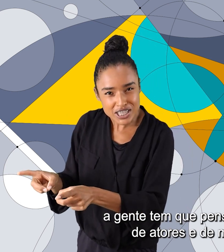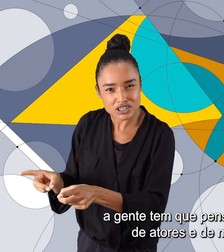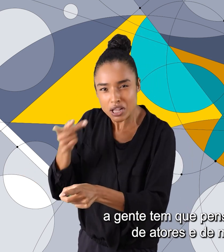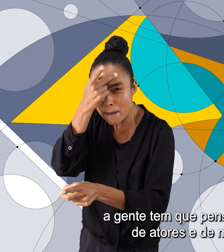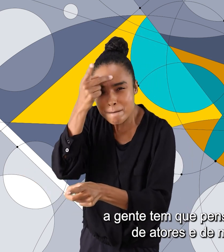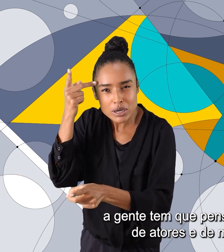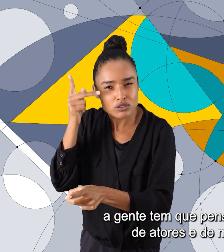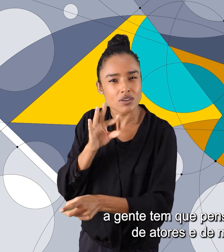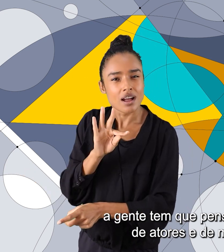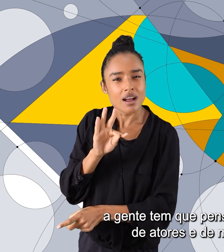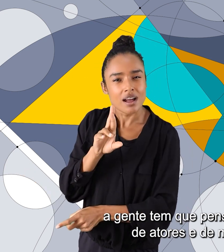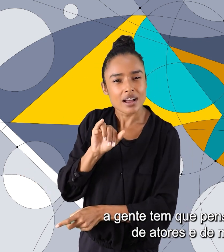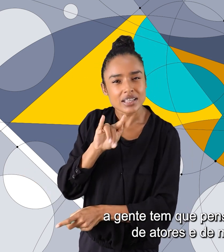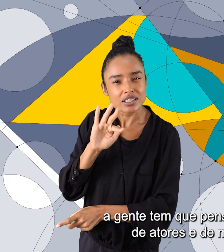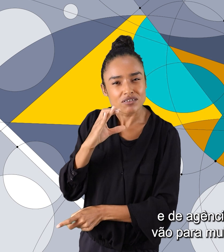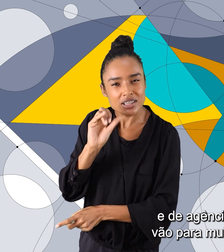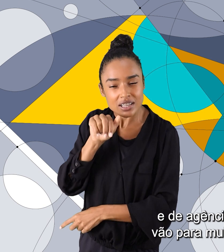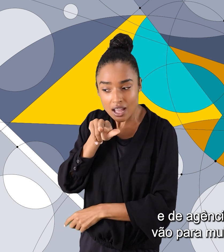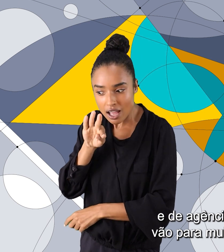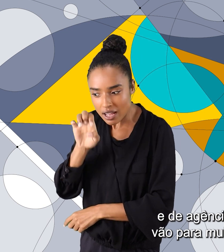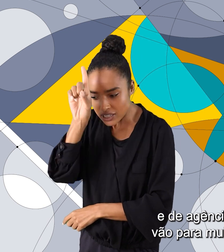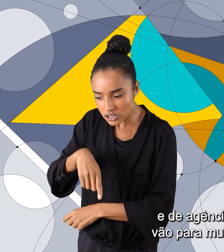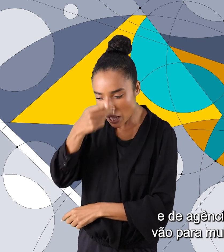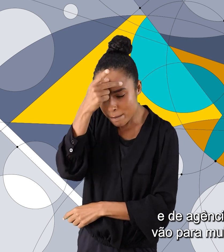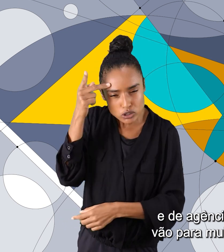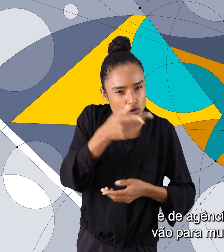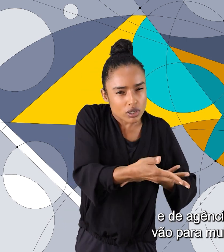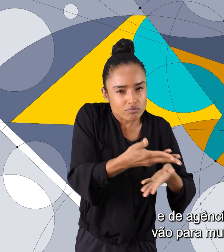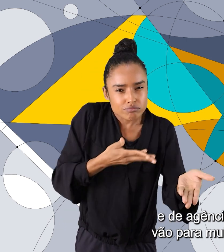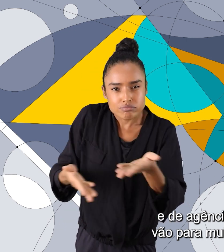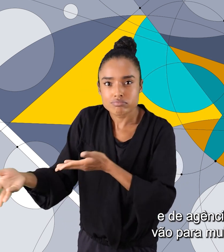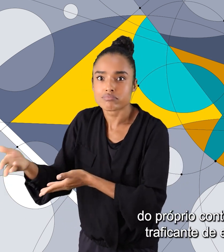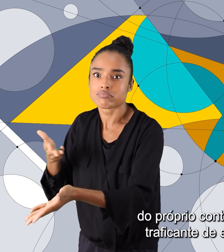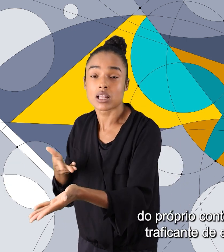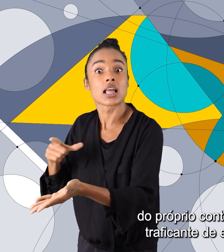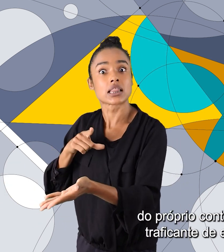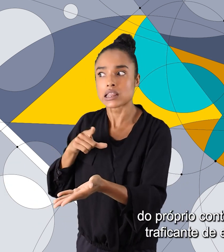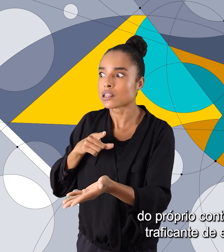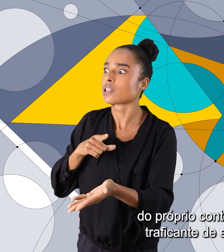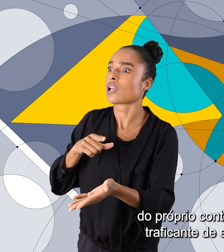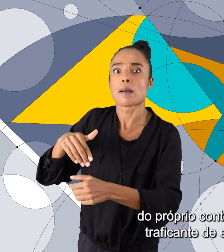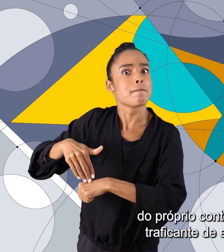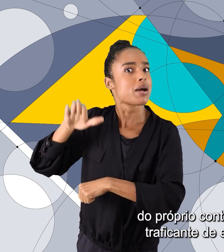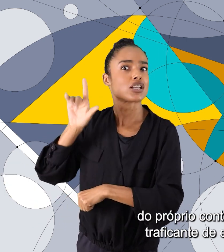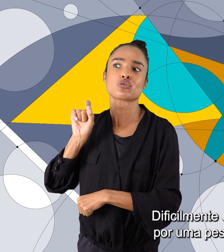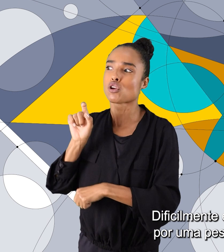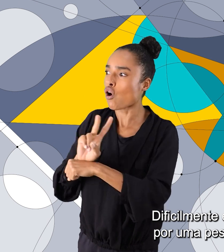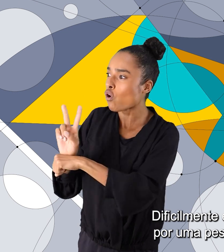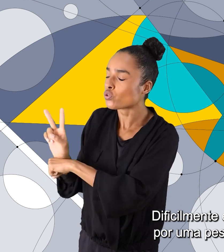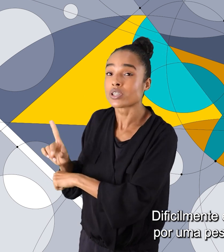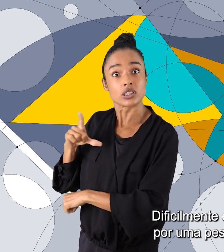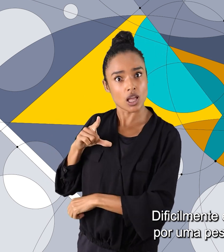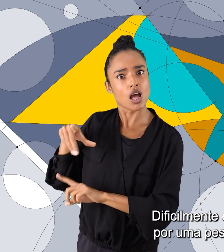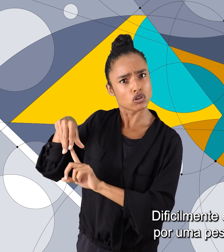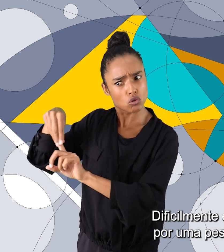de atores e de mercadorias, de agências que vão para muito além do próprio controle desse traficante de escravos.